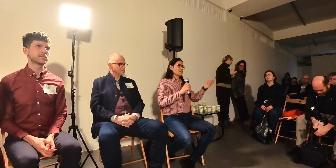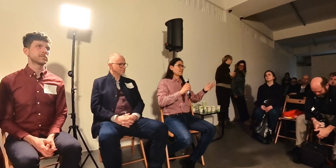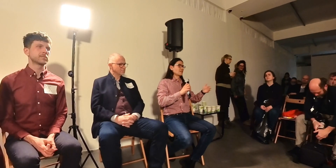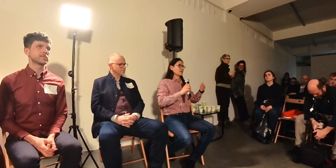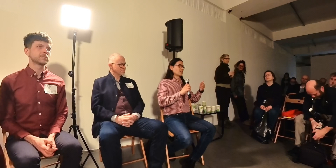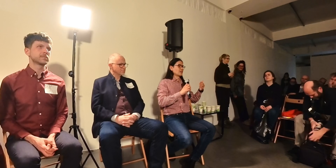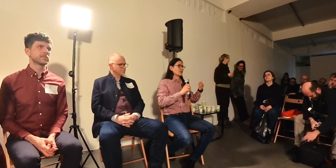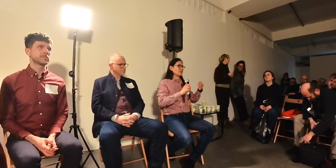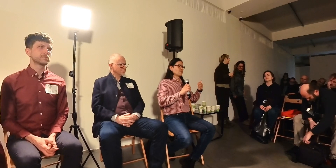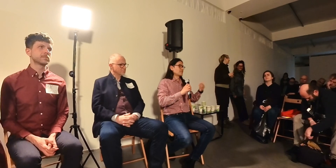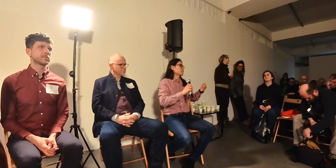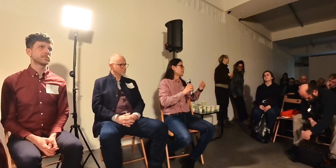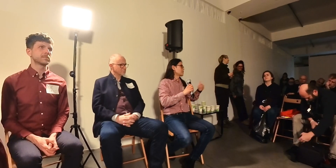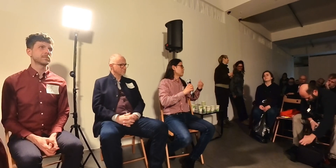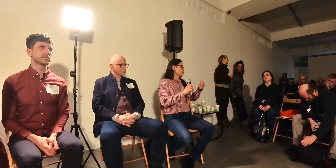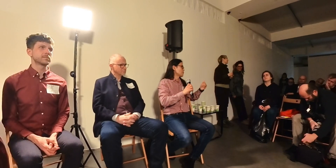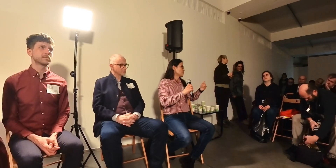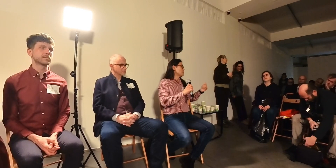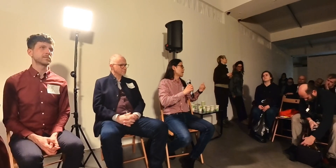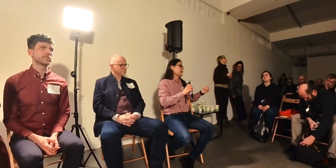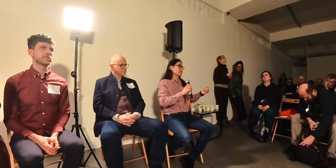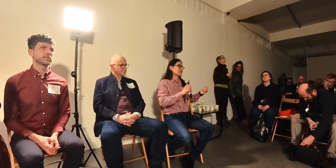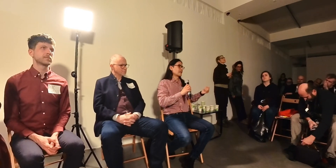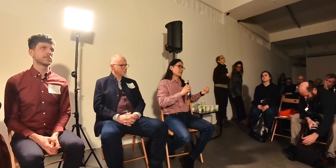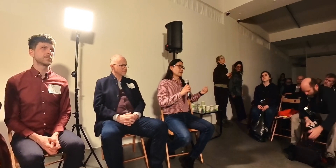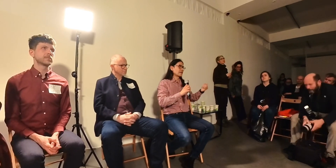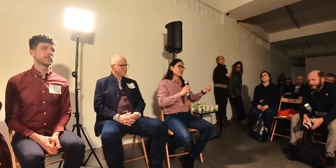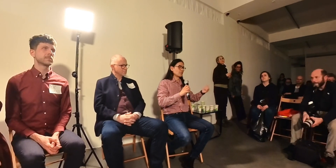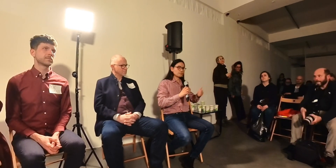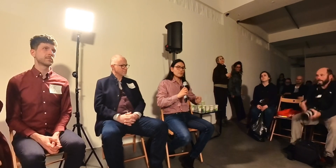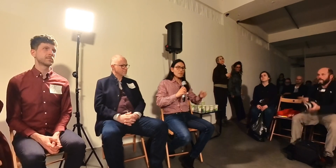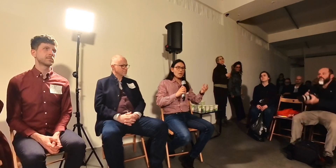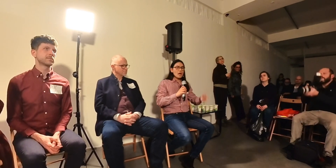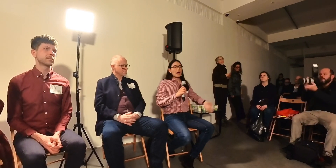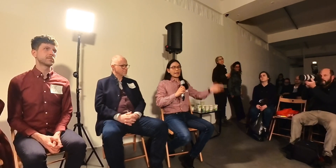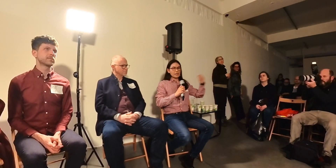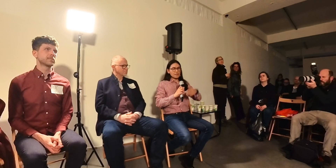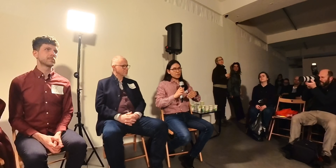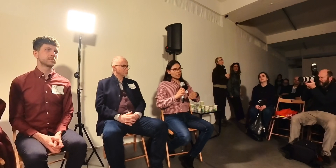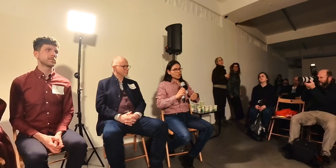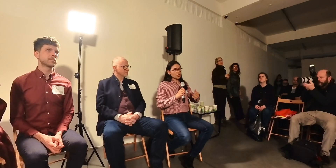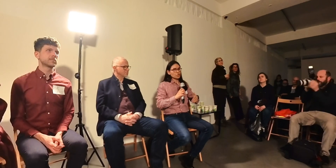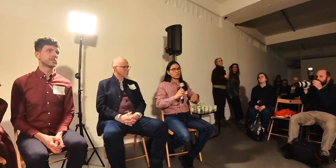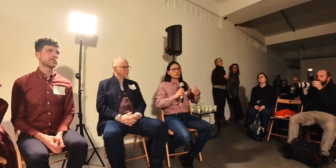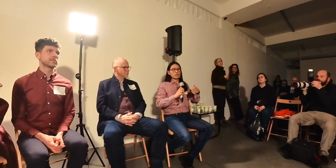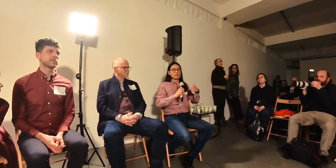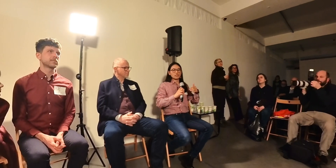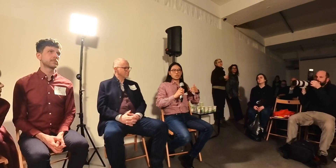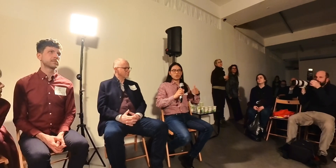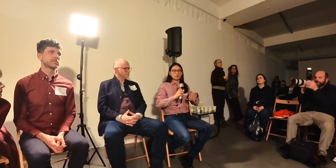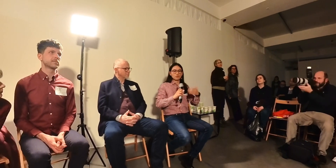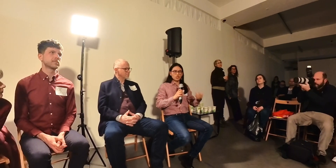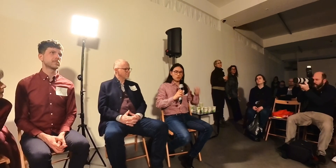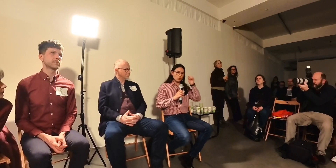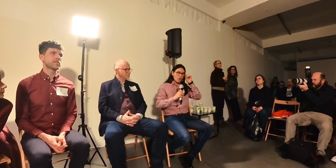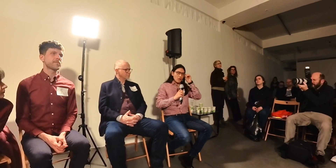nějakém umění, a vy jste vlastně tím chránění. A jiná věc, když to děláte